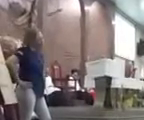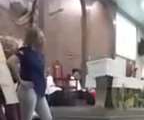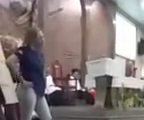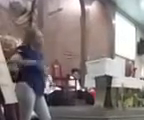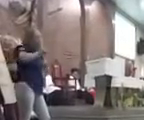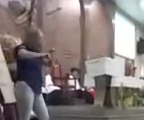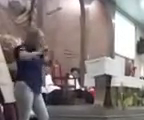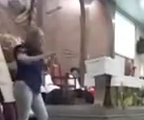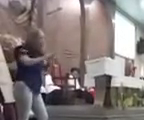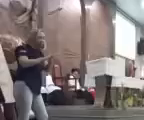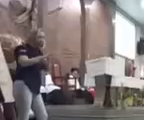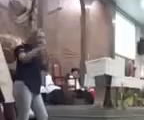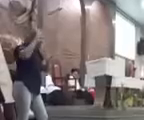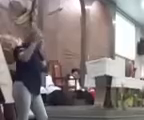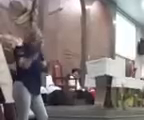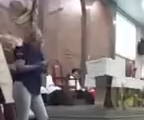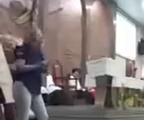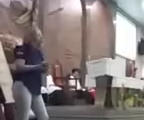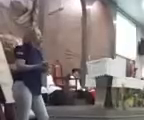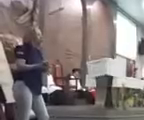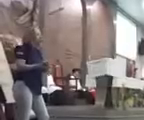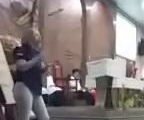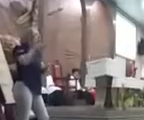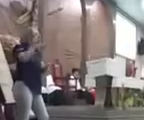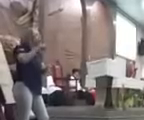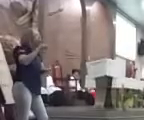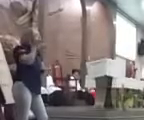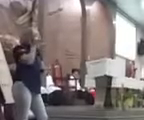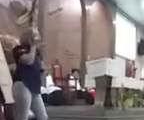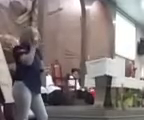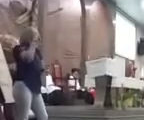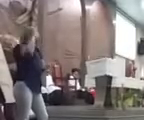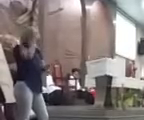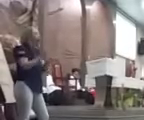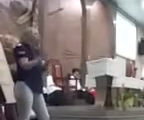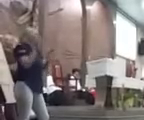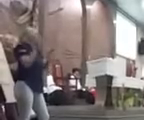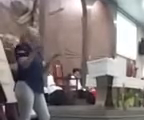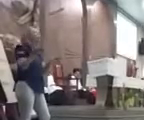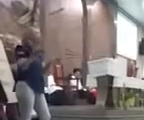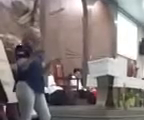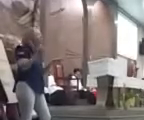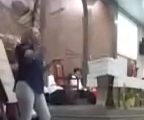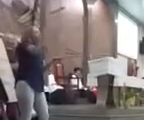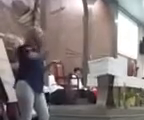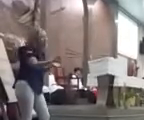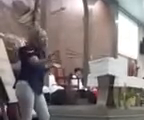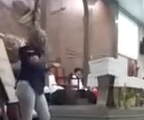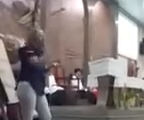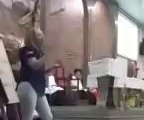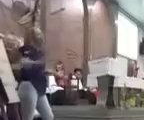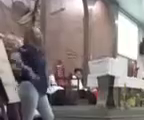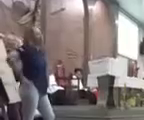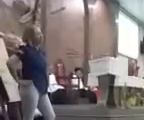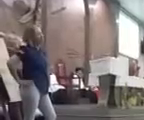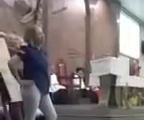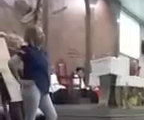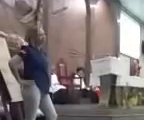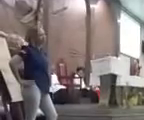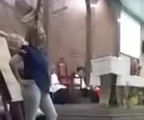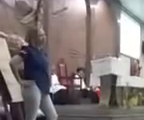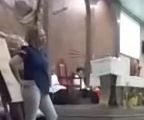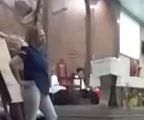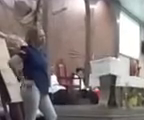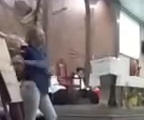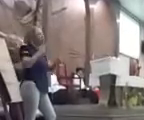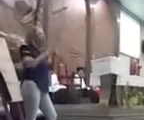nos proporcionarmos essa experiência profunda de fé, nós seremos pessoas fraquinhas,